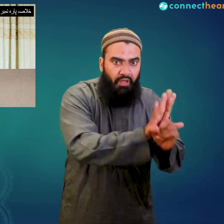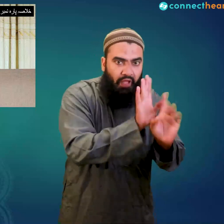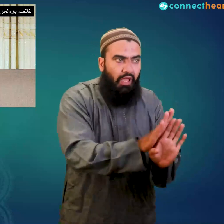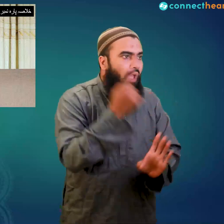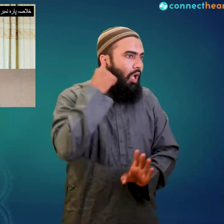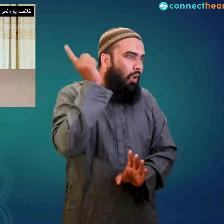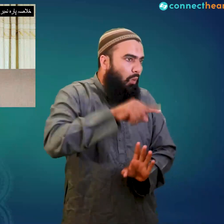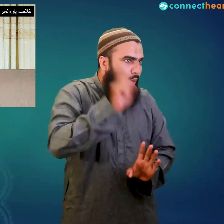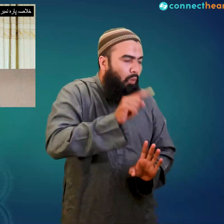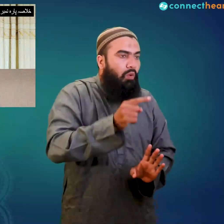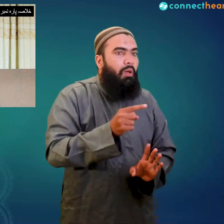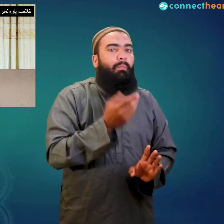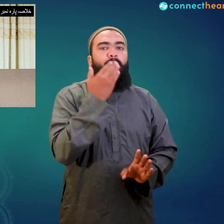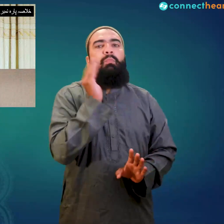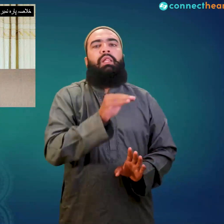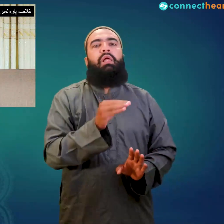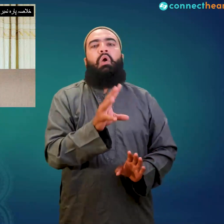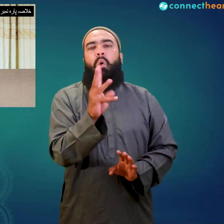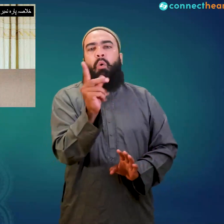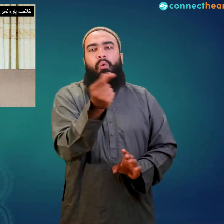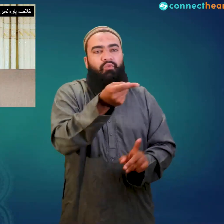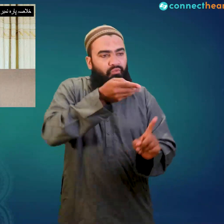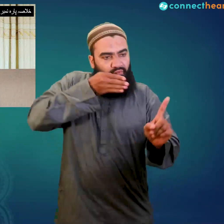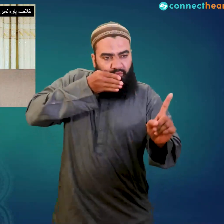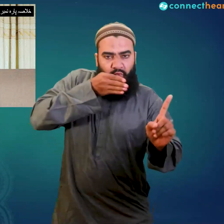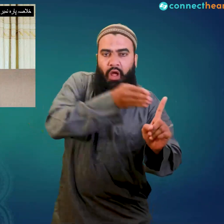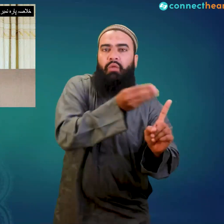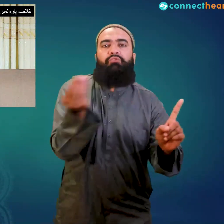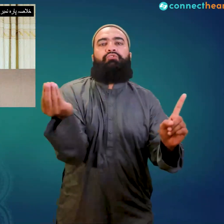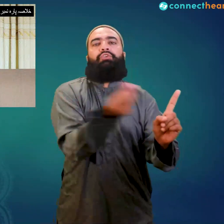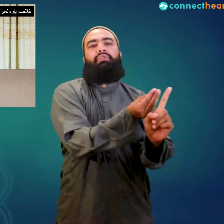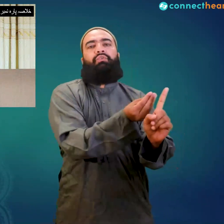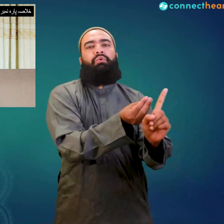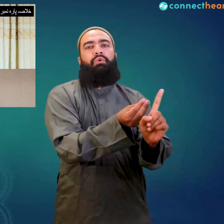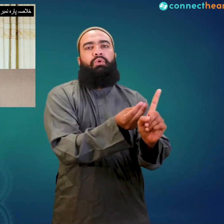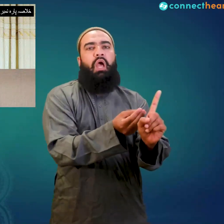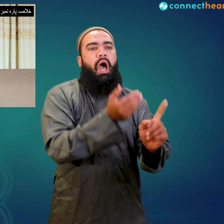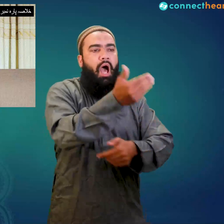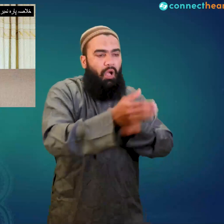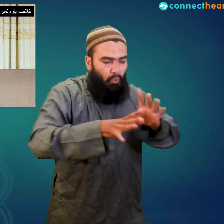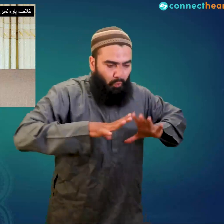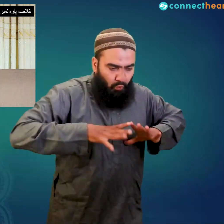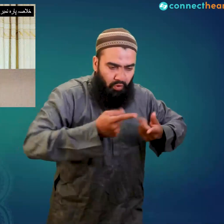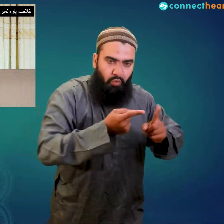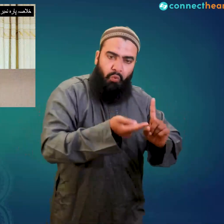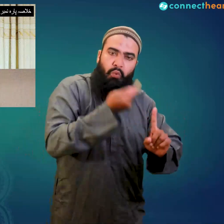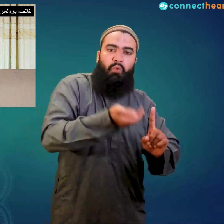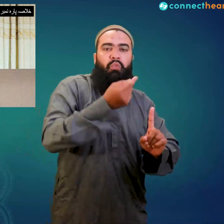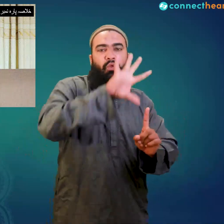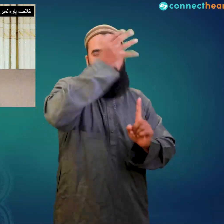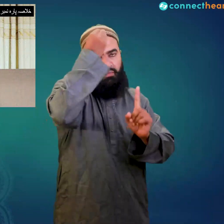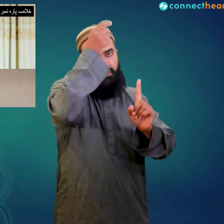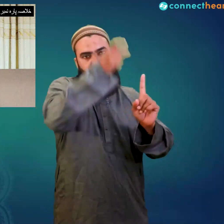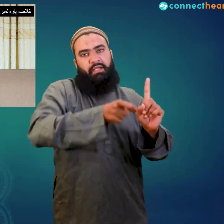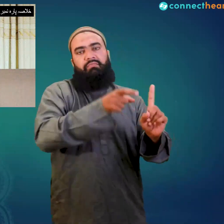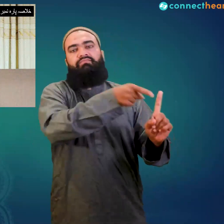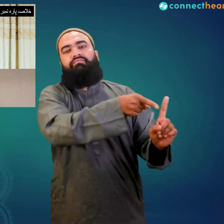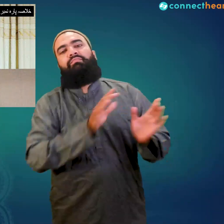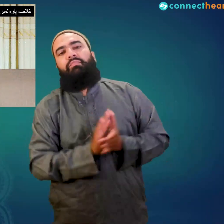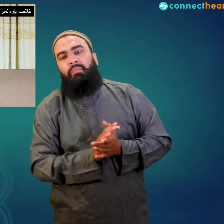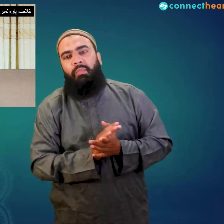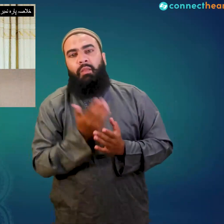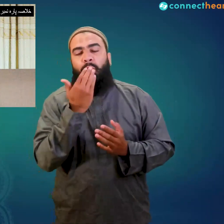لوگ اس پر جب نہیں آتے تو پھر وہ اپنی خواہشات پر چل رہے ہوتے ہیں۔ جب حق کو تسلیم نہیں کیا تو پھر اپنے دل کی